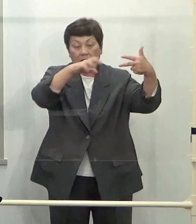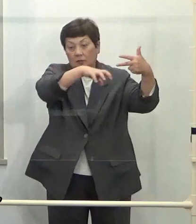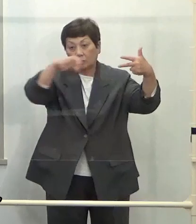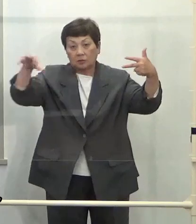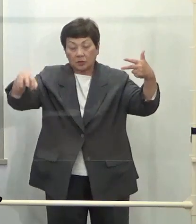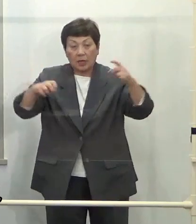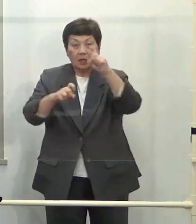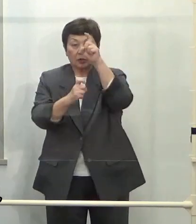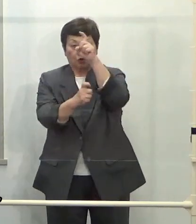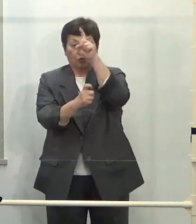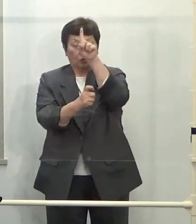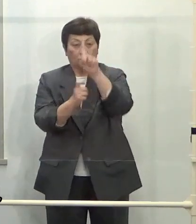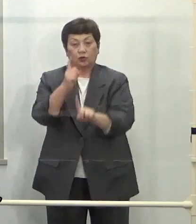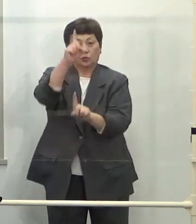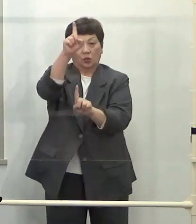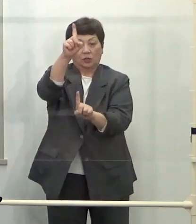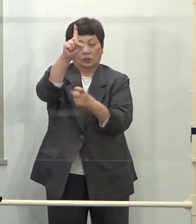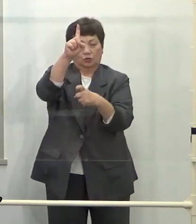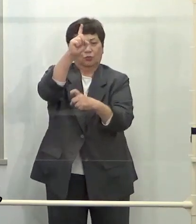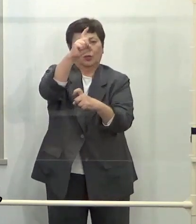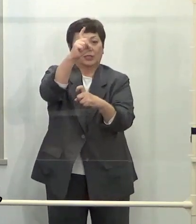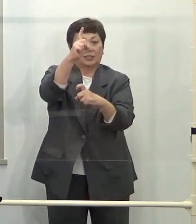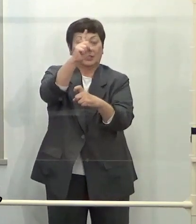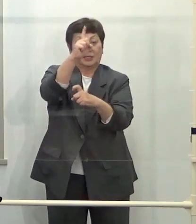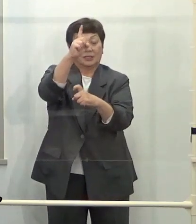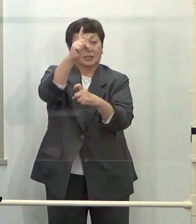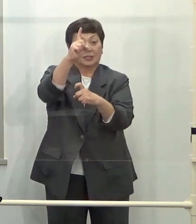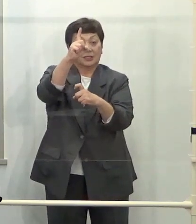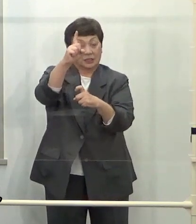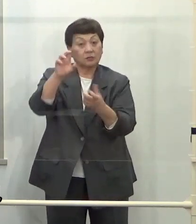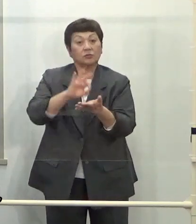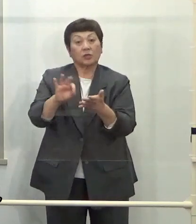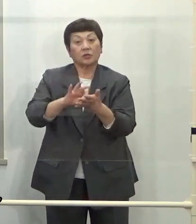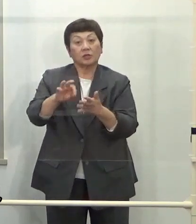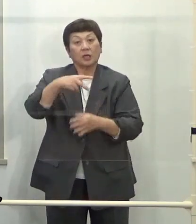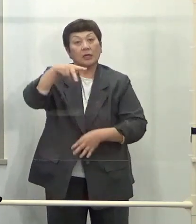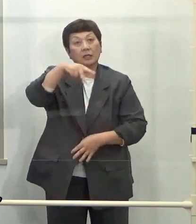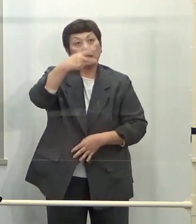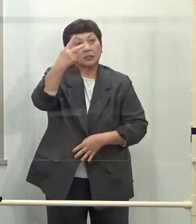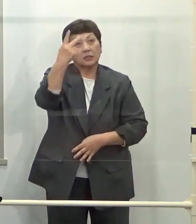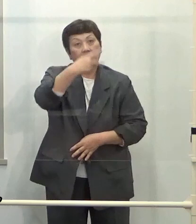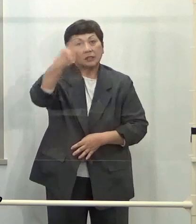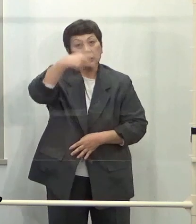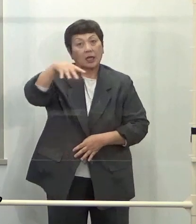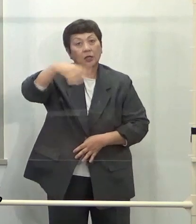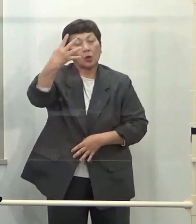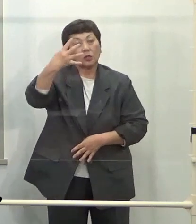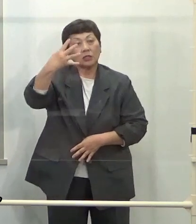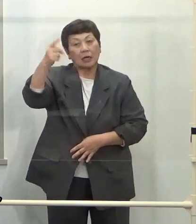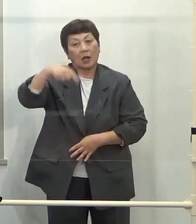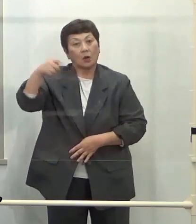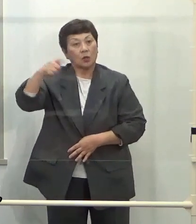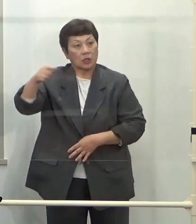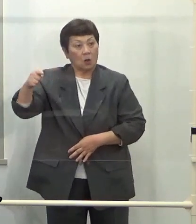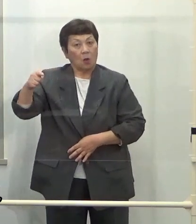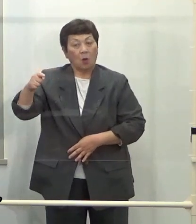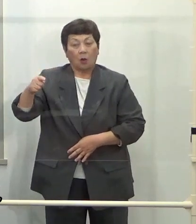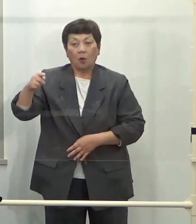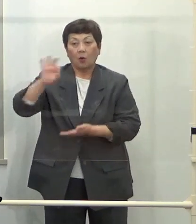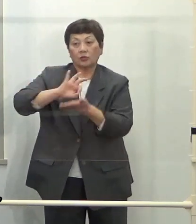の1、となりますので、大体、2400キロワットアワーになります。でこれに対しまして、現